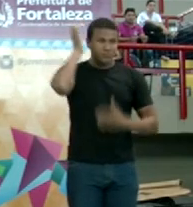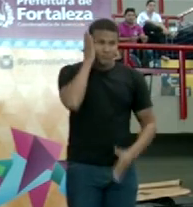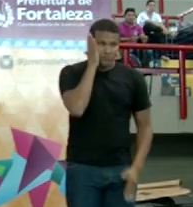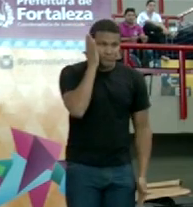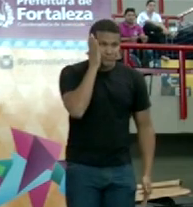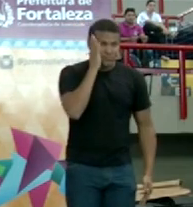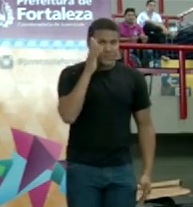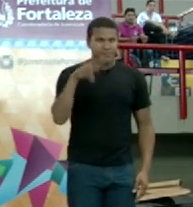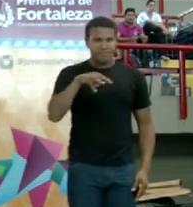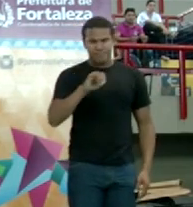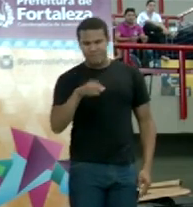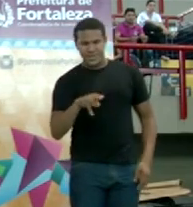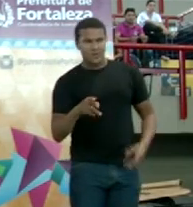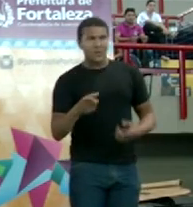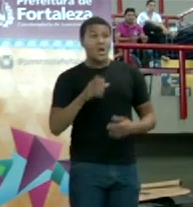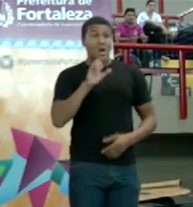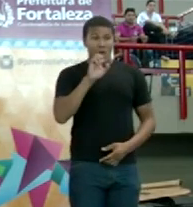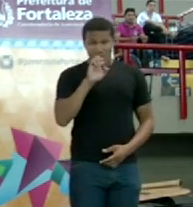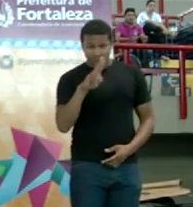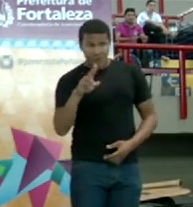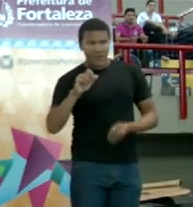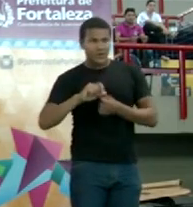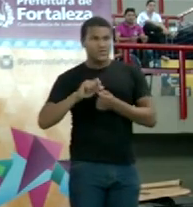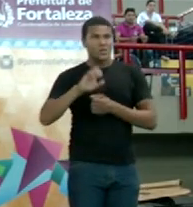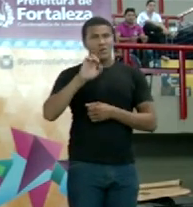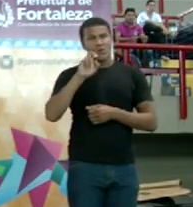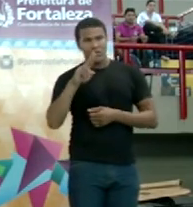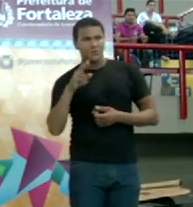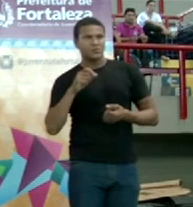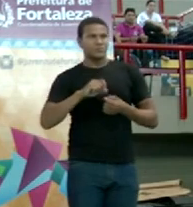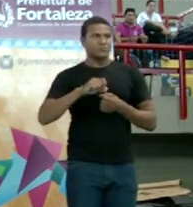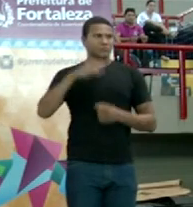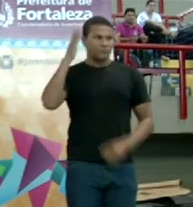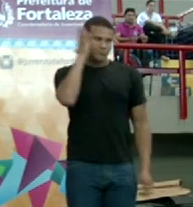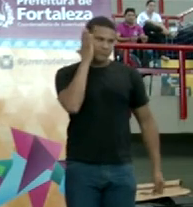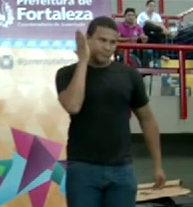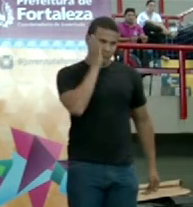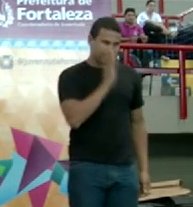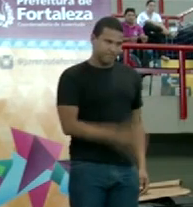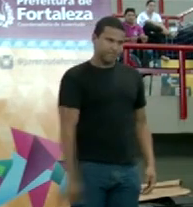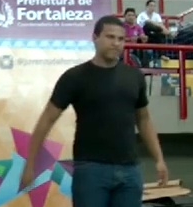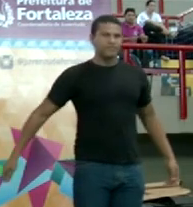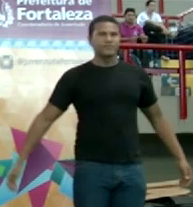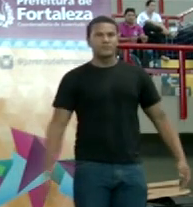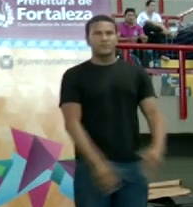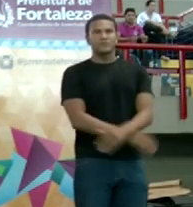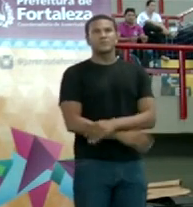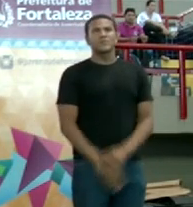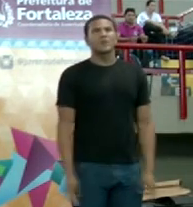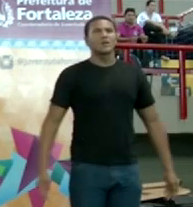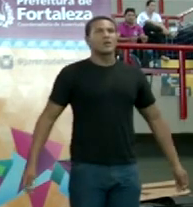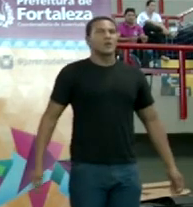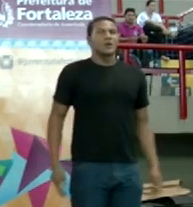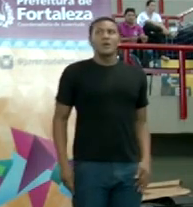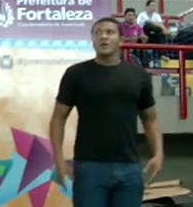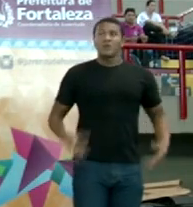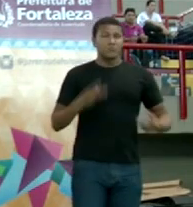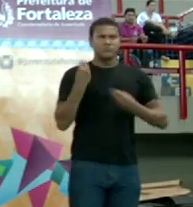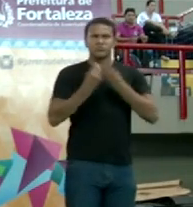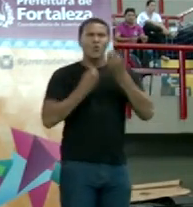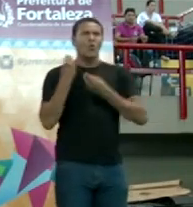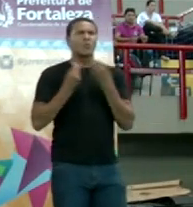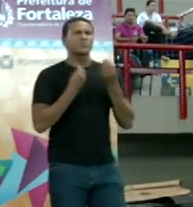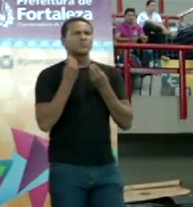eu estudar. Vamos para outra pergunta para adiantar. Como saber se estou fugindo